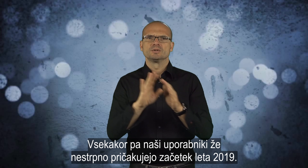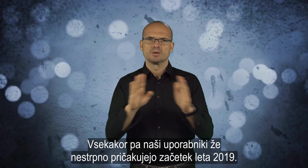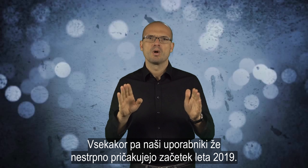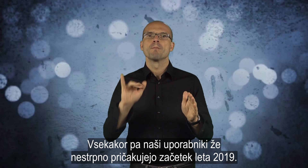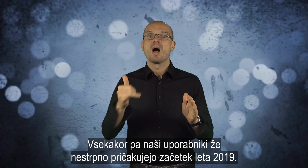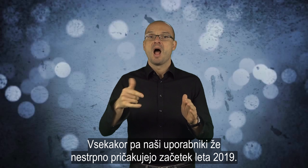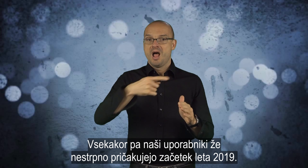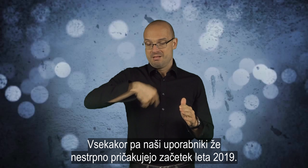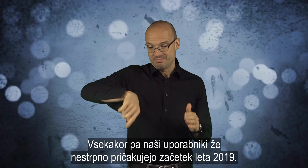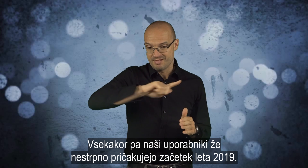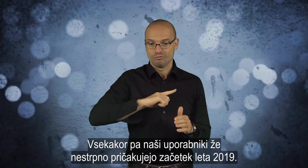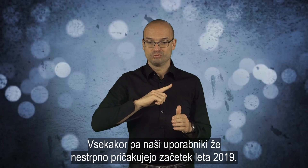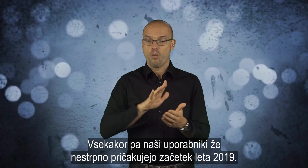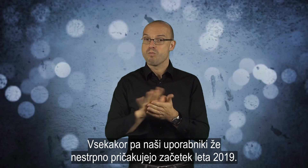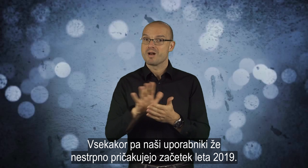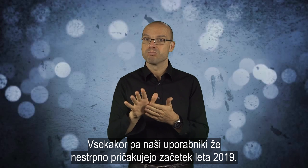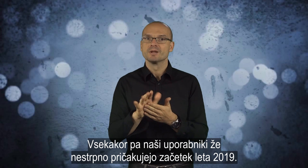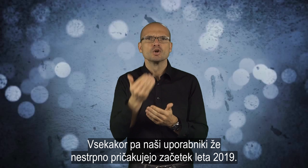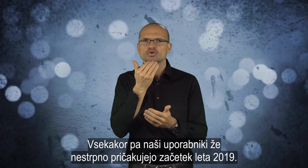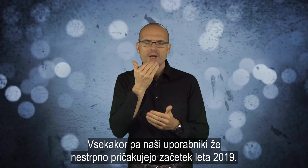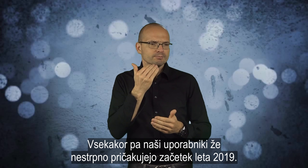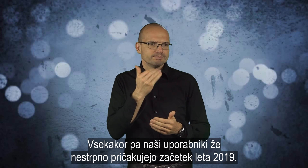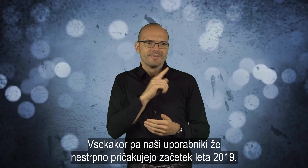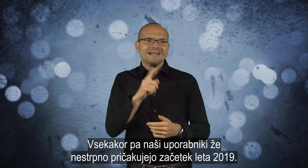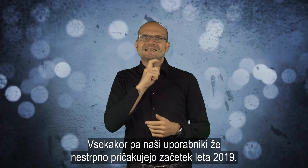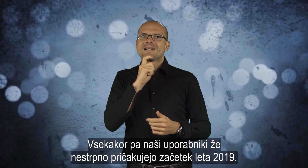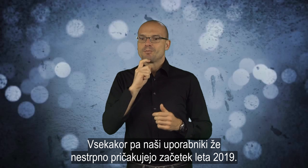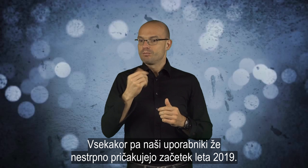Vsekakor pa naši uporabniki že nestrpno pričakujejo začetek leta